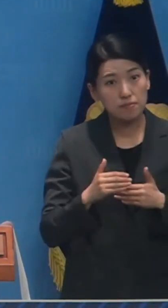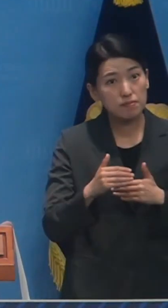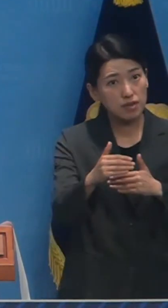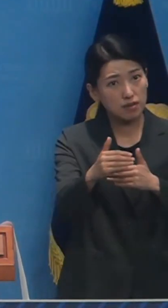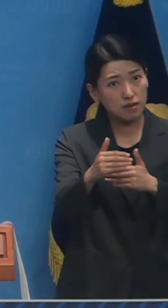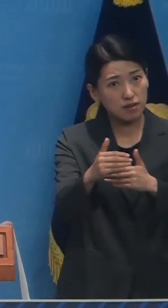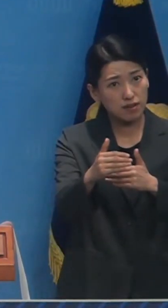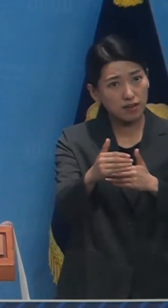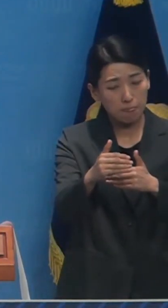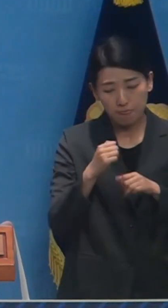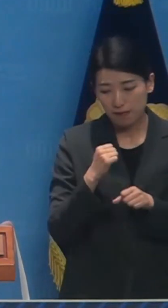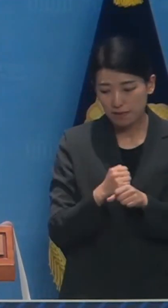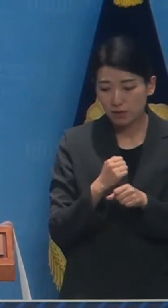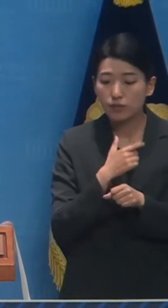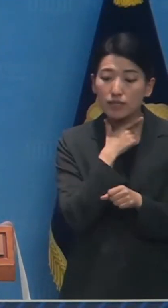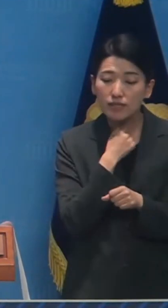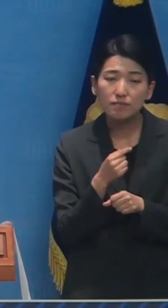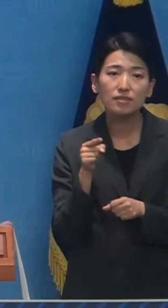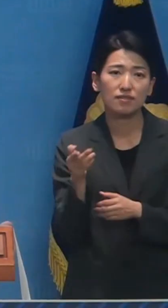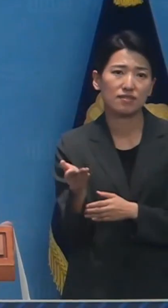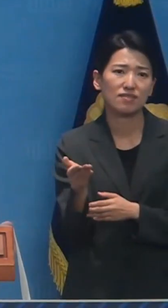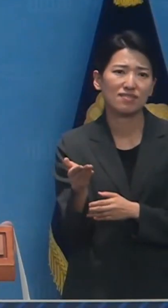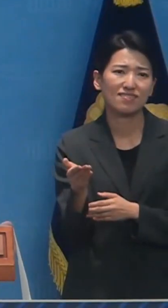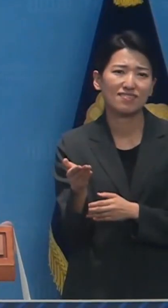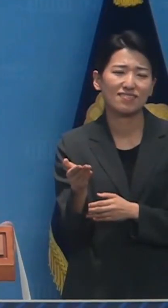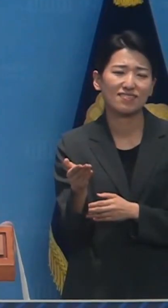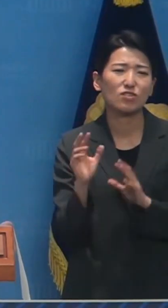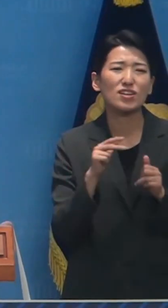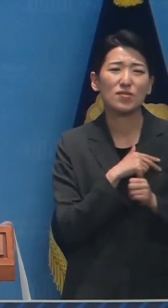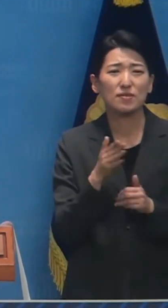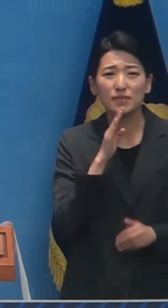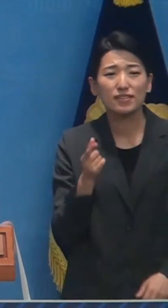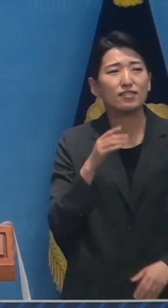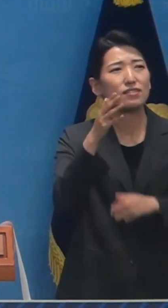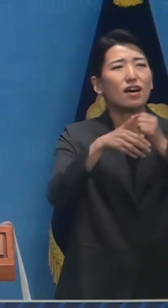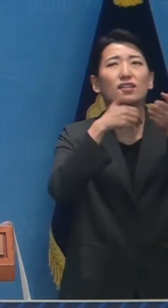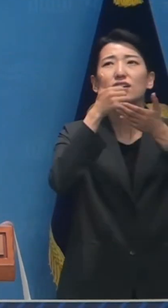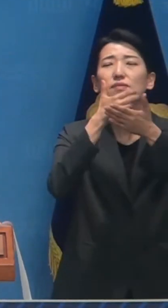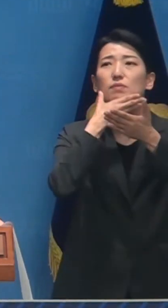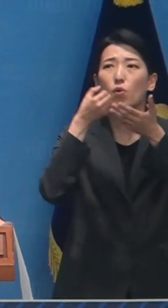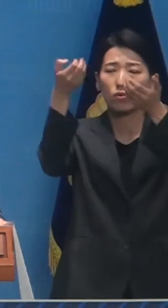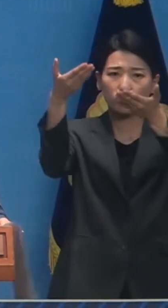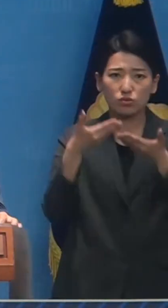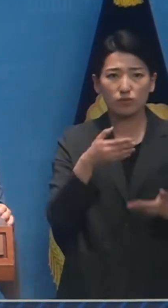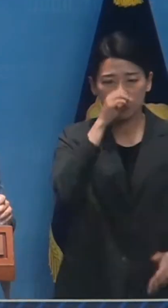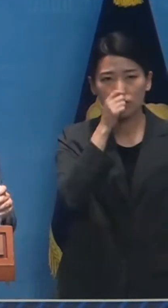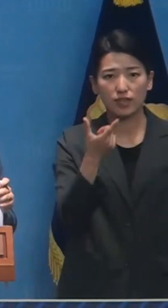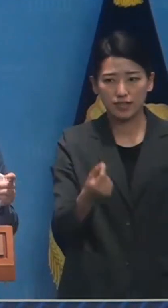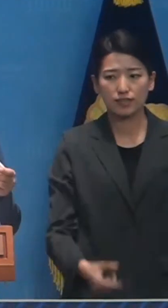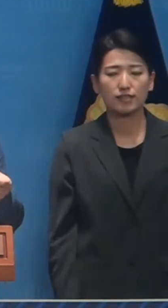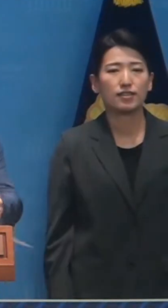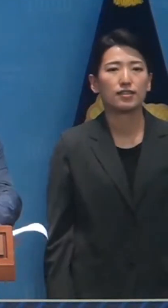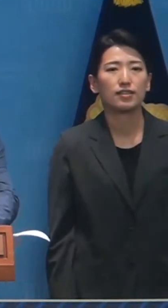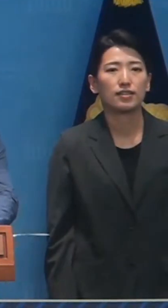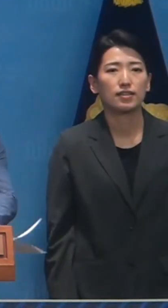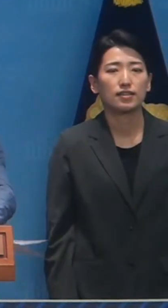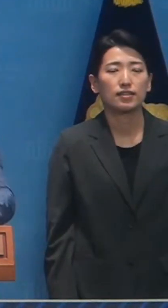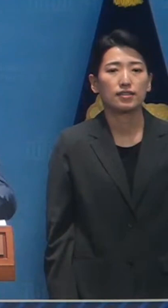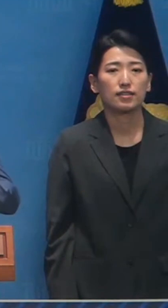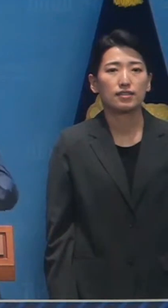그리고 특별법을 만드는 진짜 대한민국에게 하나님의 축복이 임하시길 바란다.